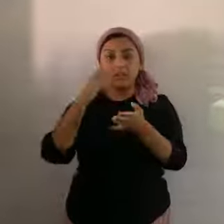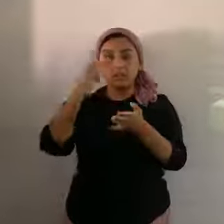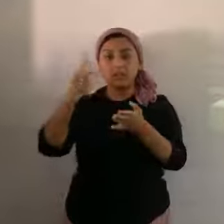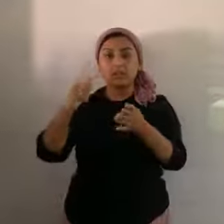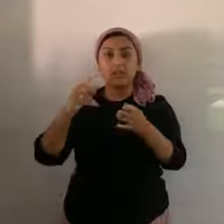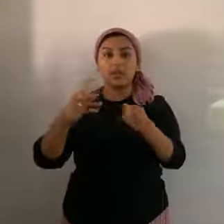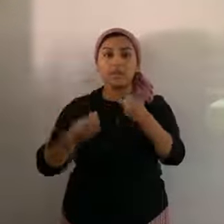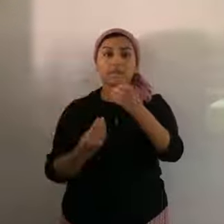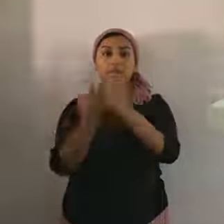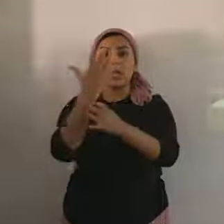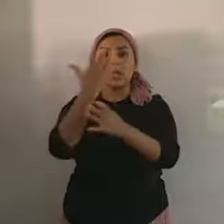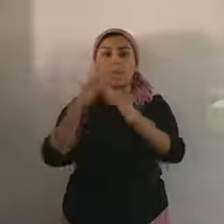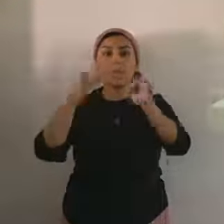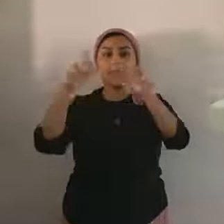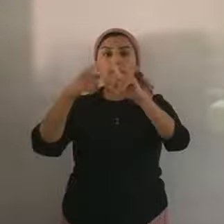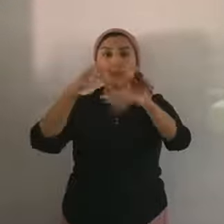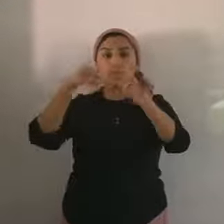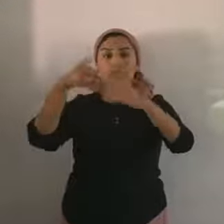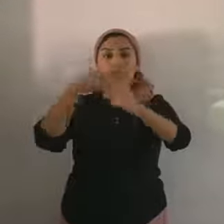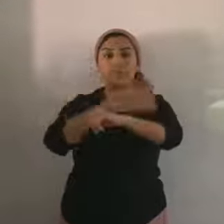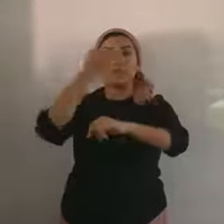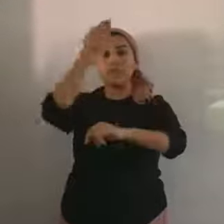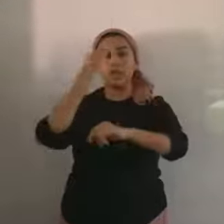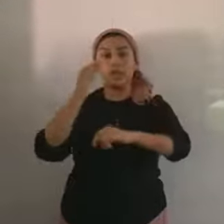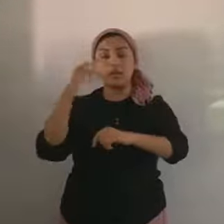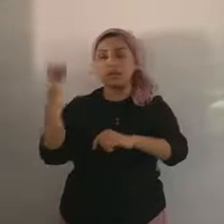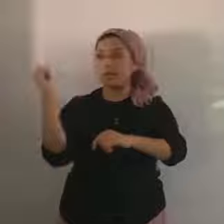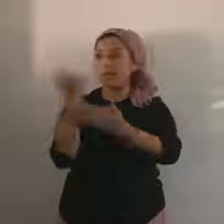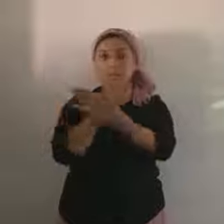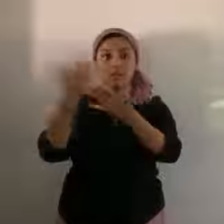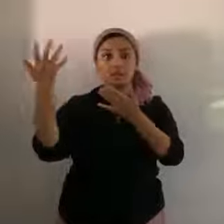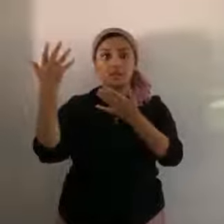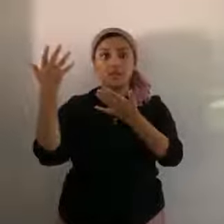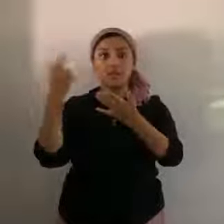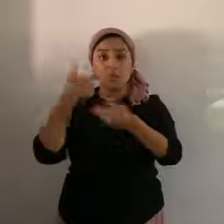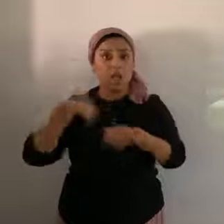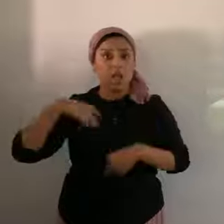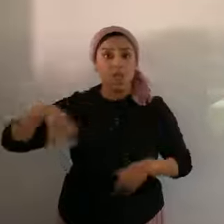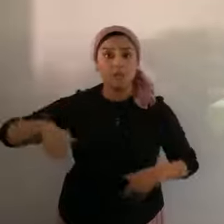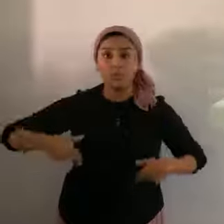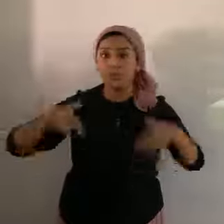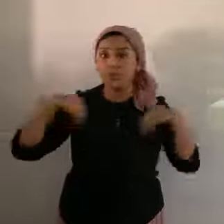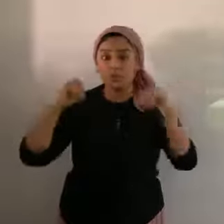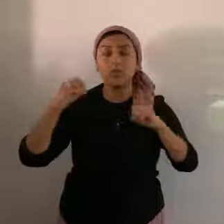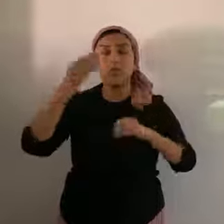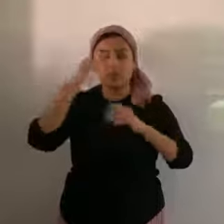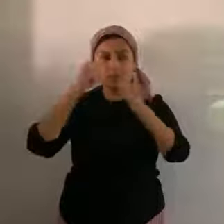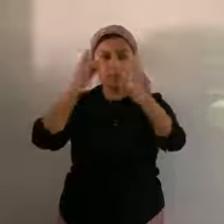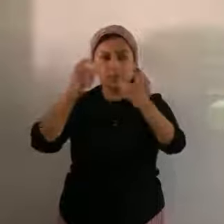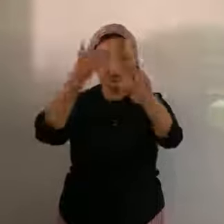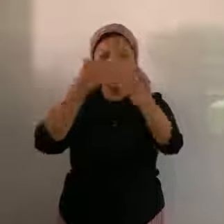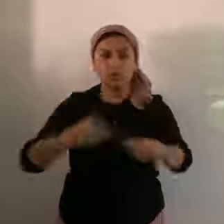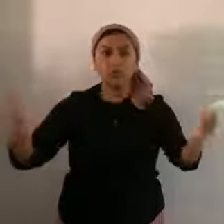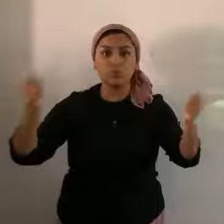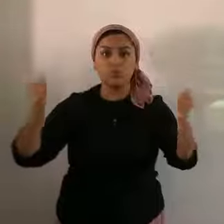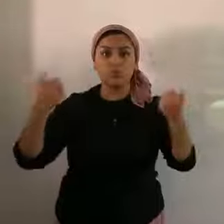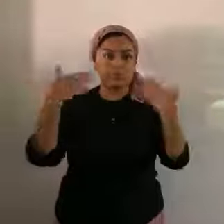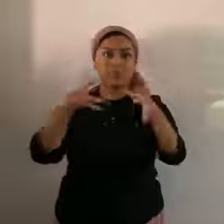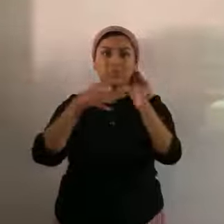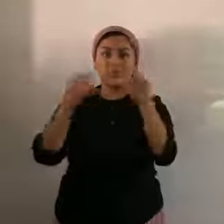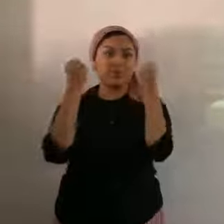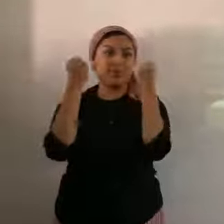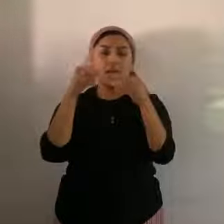Todopoderoso. Aleluya. En todos sentidos. ¿Te hace falta salud? Él te sanará. Ya he explicado